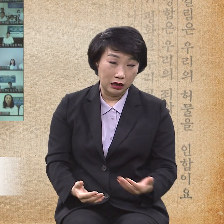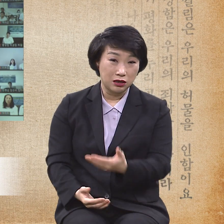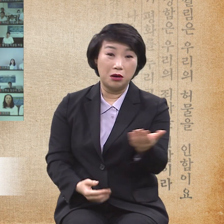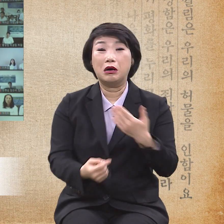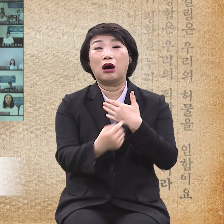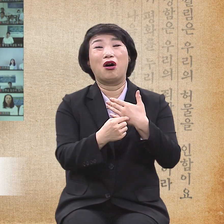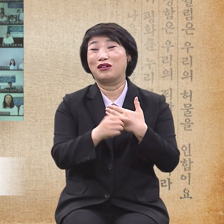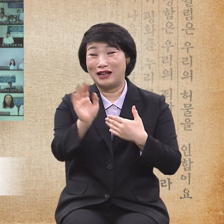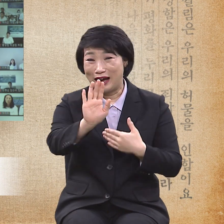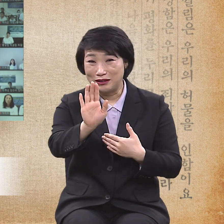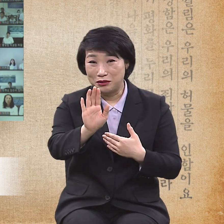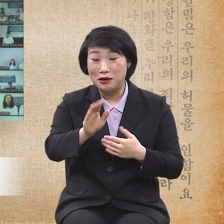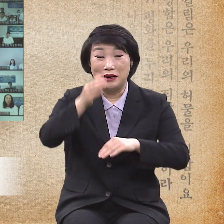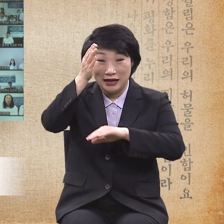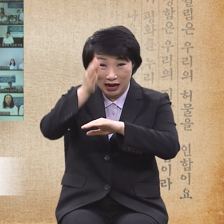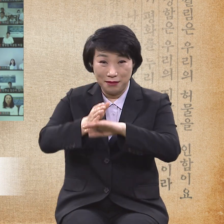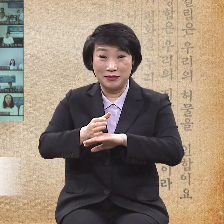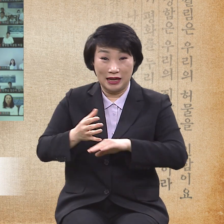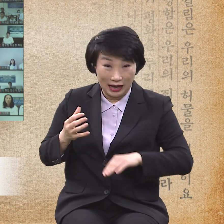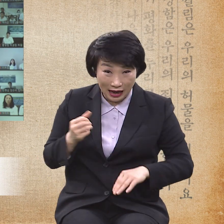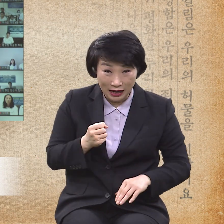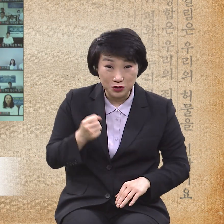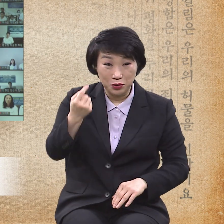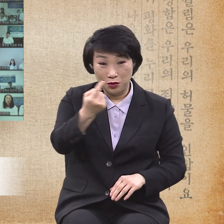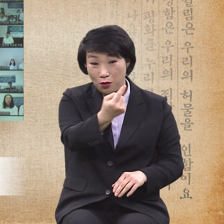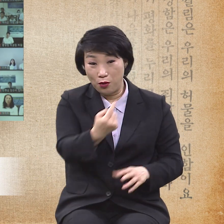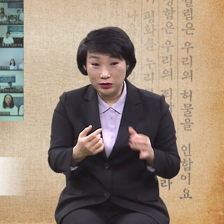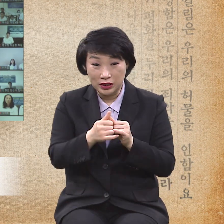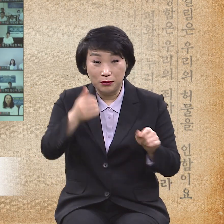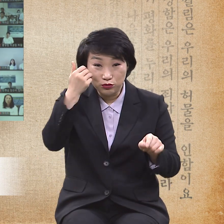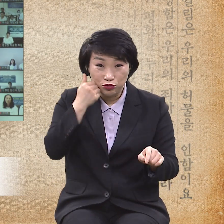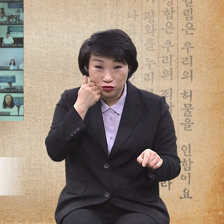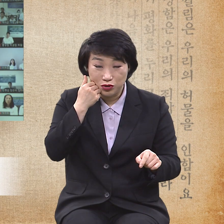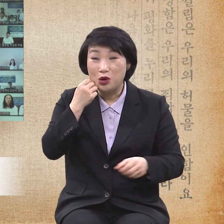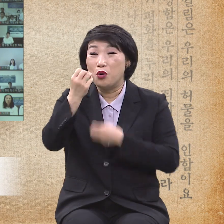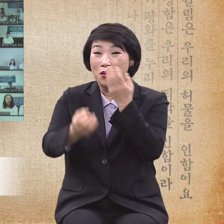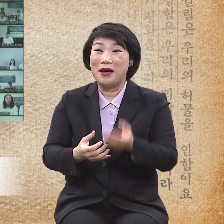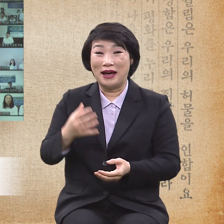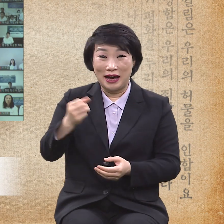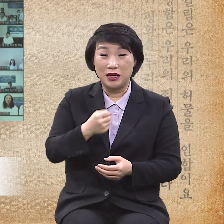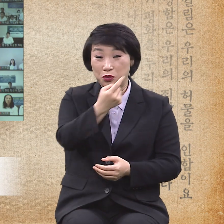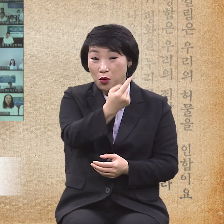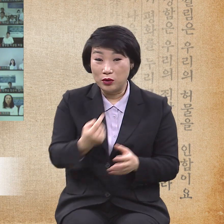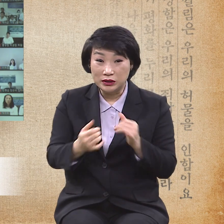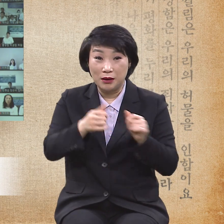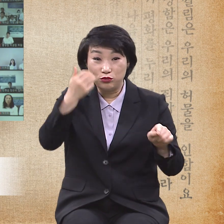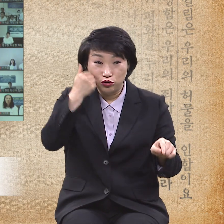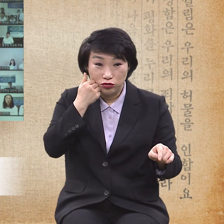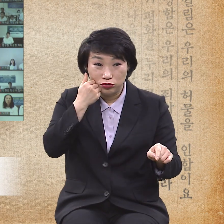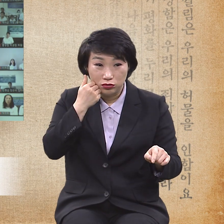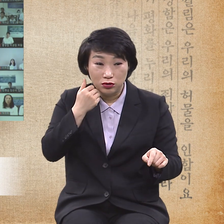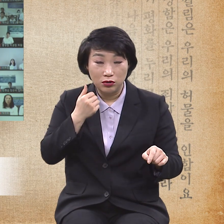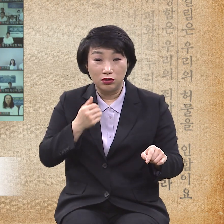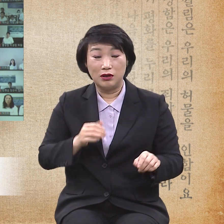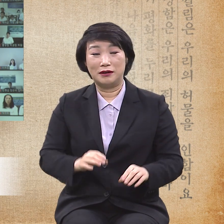말고 감사 가지고 응? 고백 가지고 나와봐라.